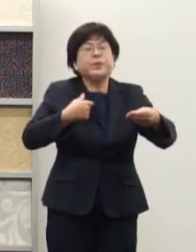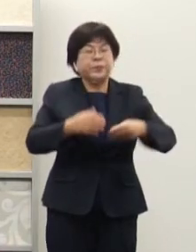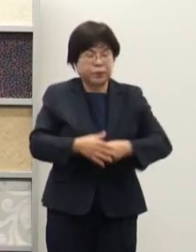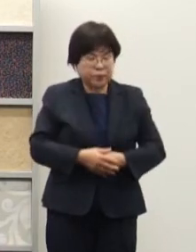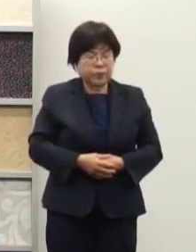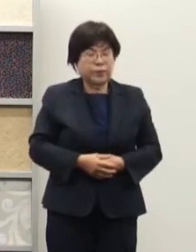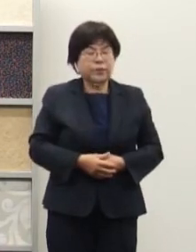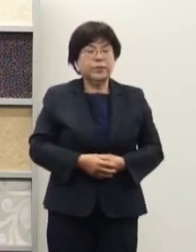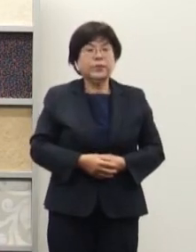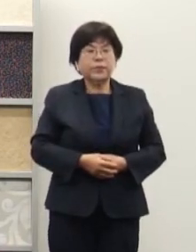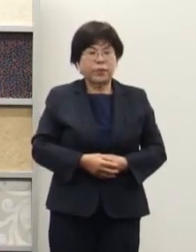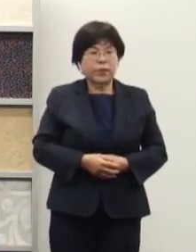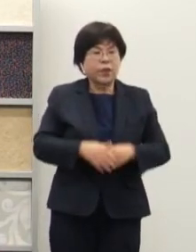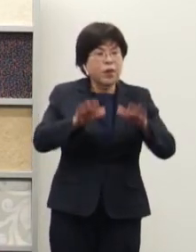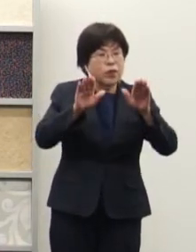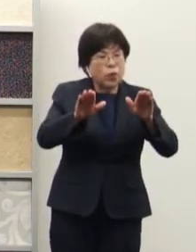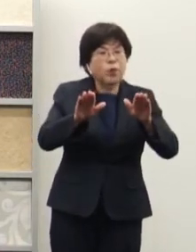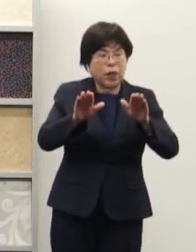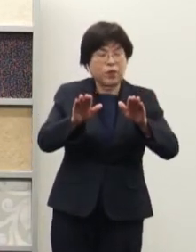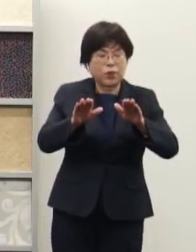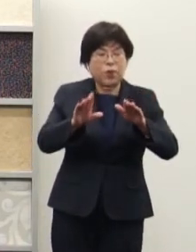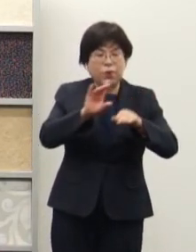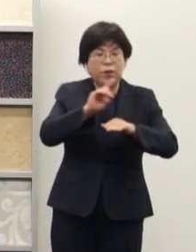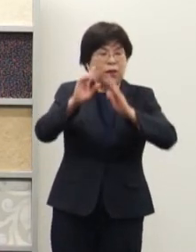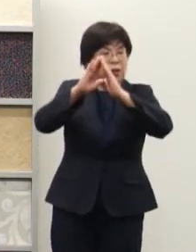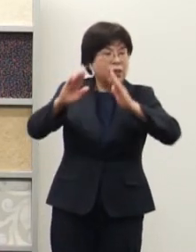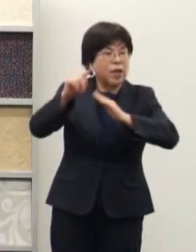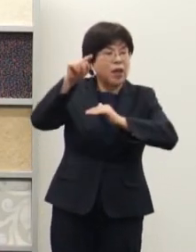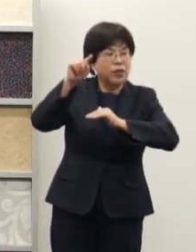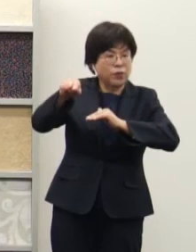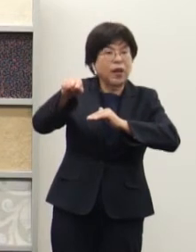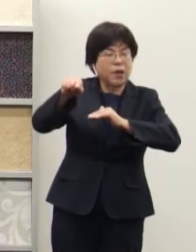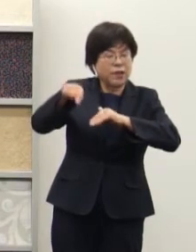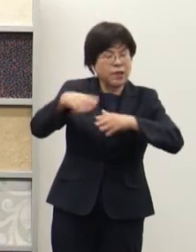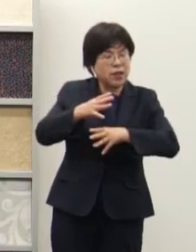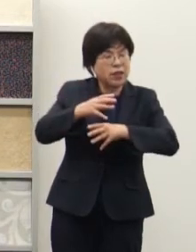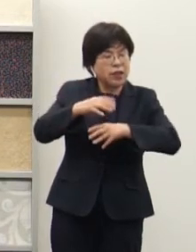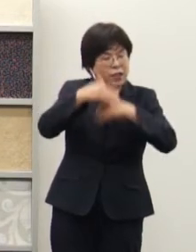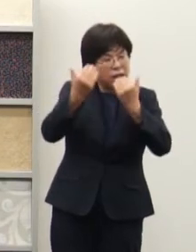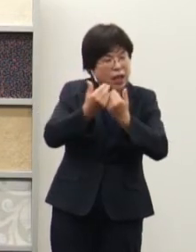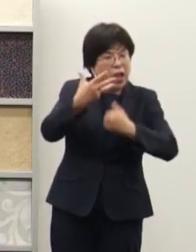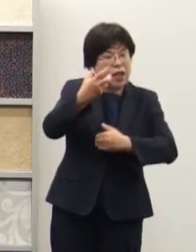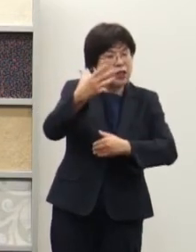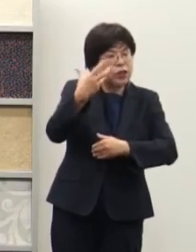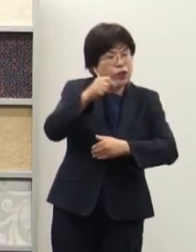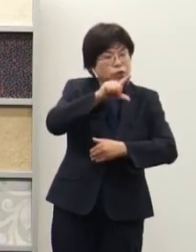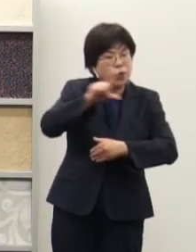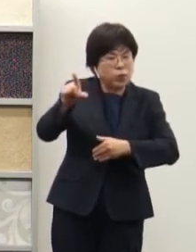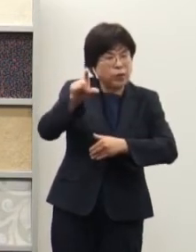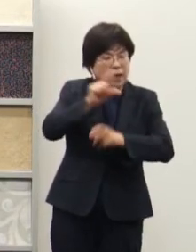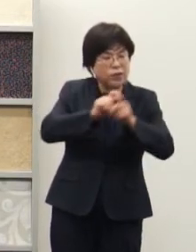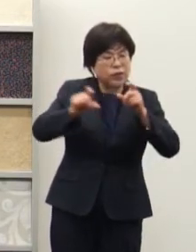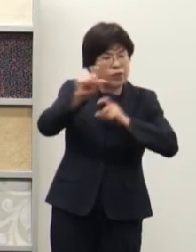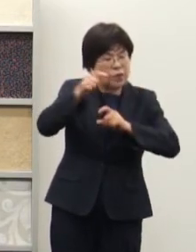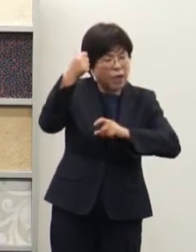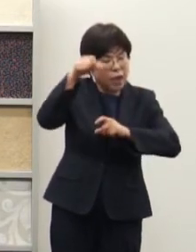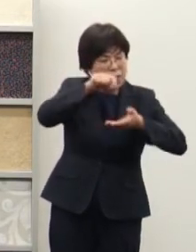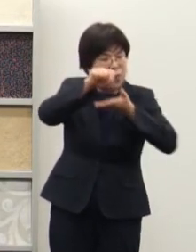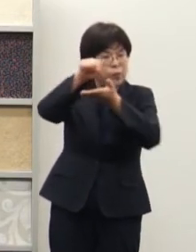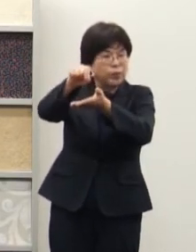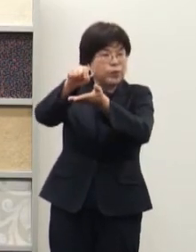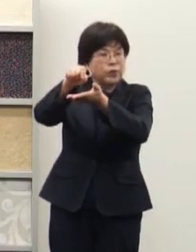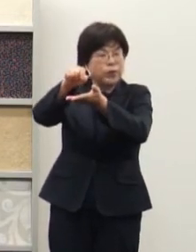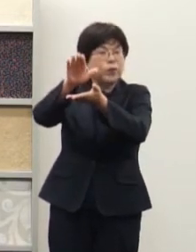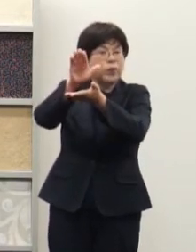これらにつきましても今定例県議会に総額80億円規模での所要の予算を追加提案をいたしまして、その議決